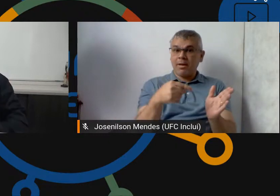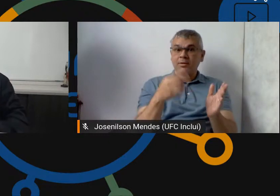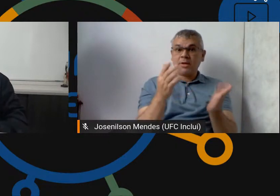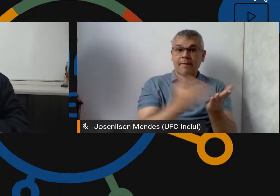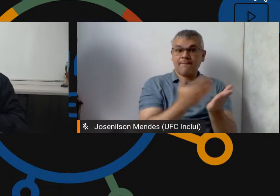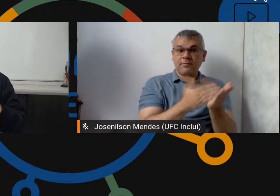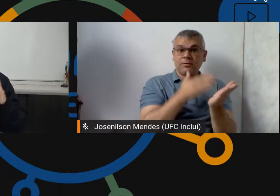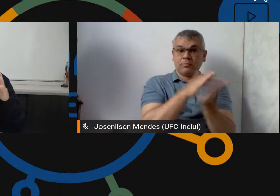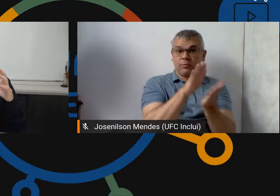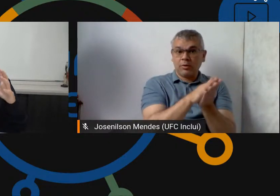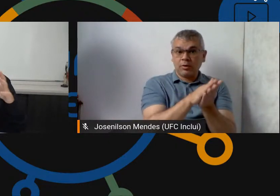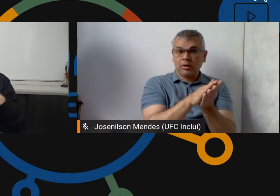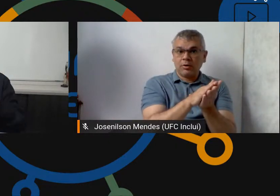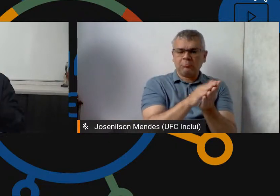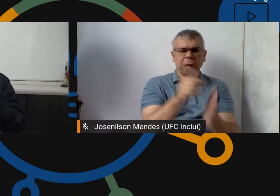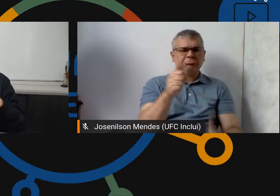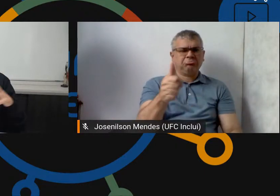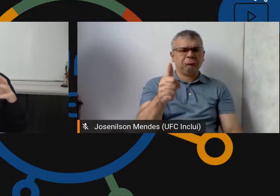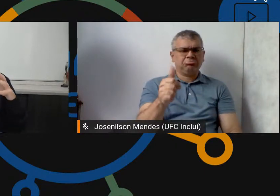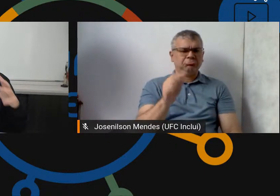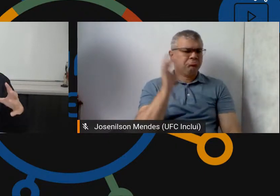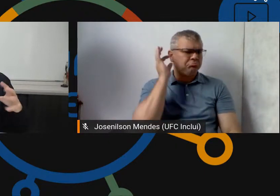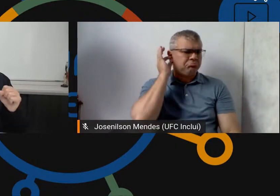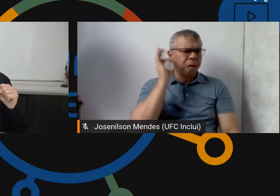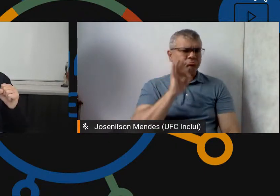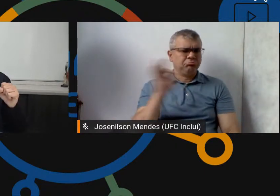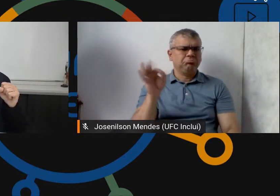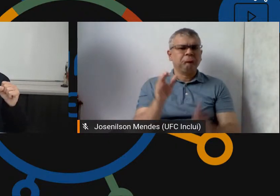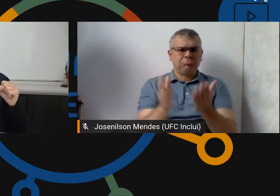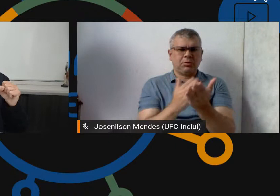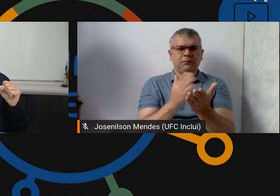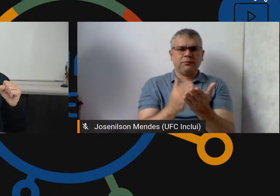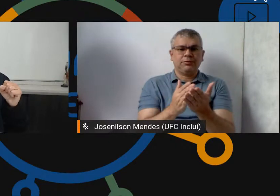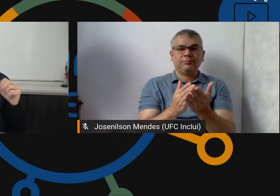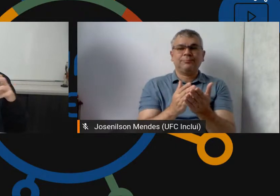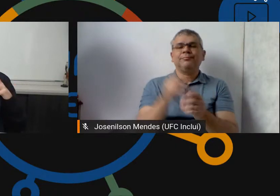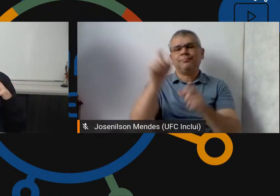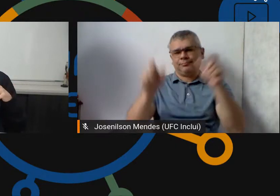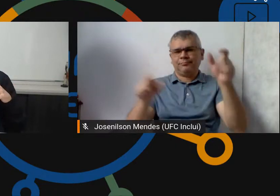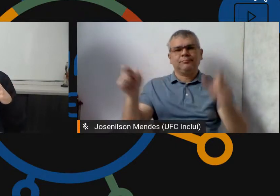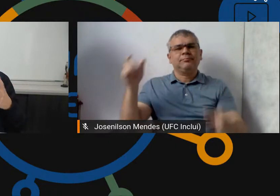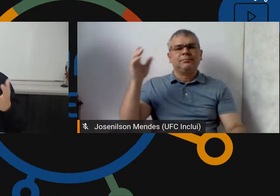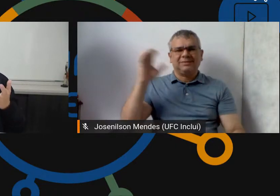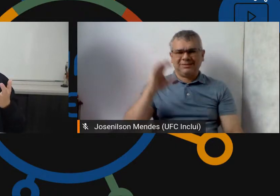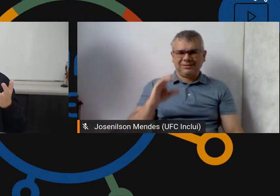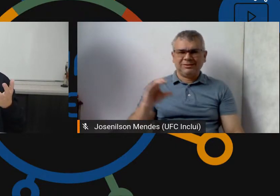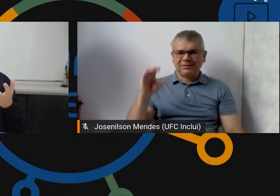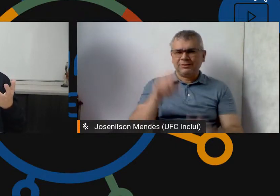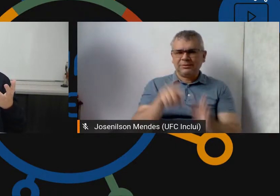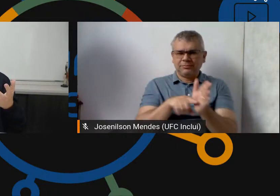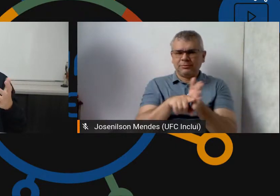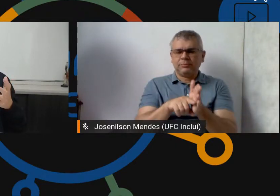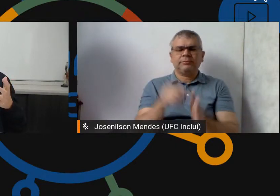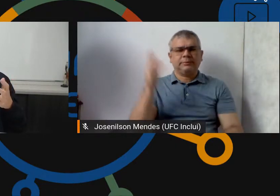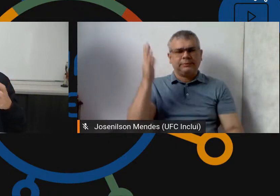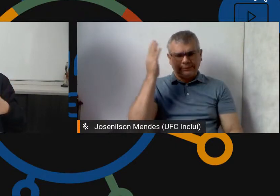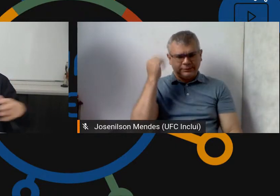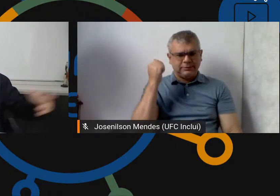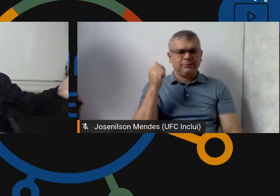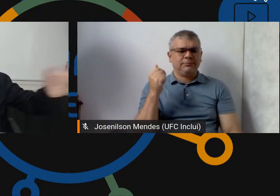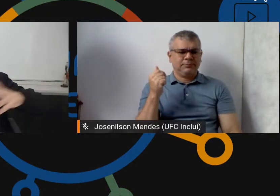publicar. E o cientista, ele sabe disso, né? Ele escolhe a revista. Não é assim,